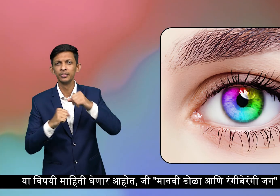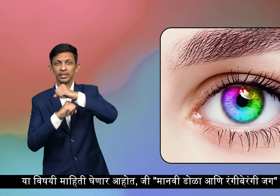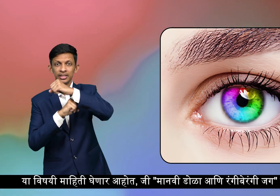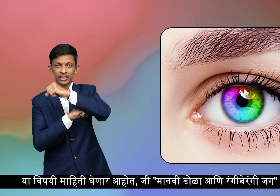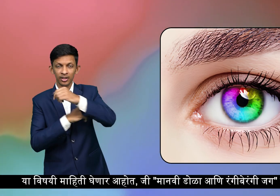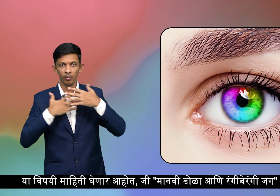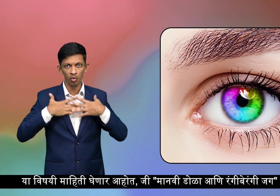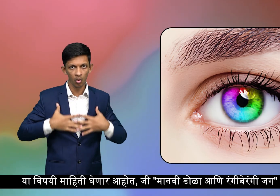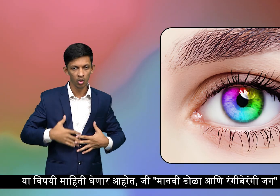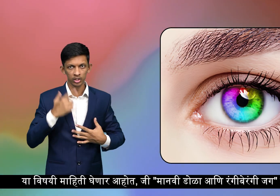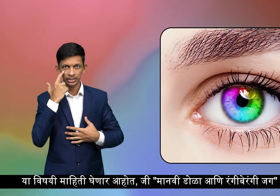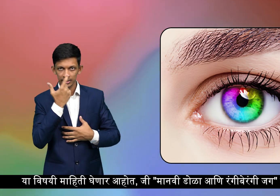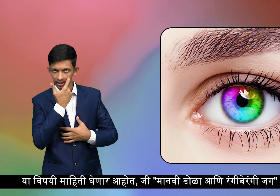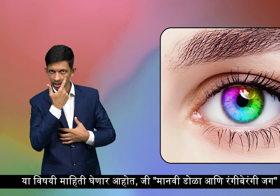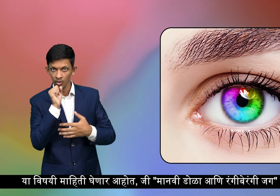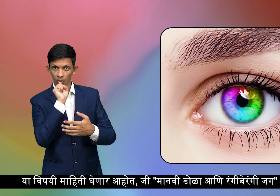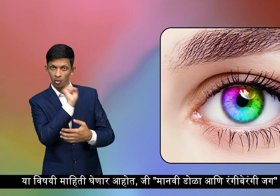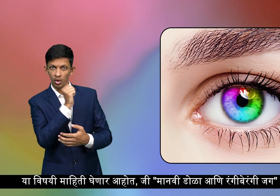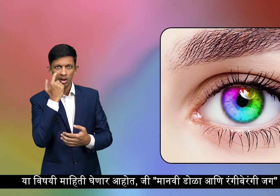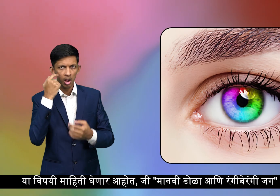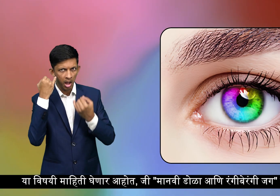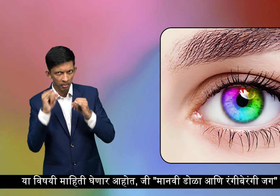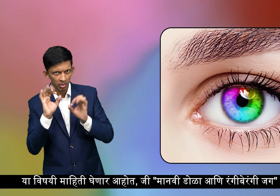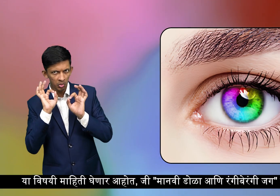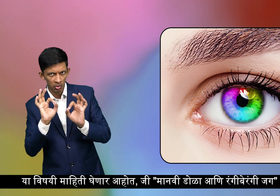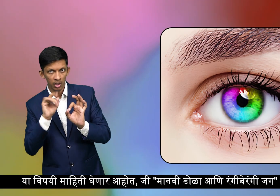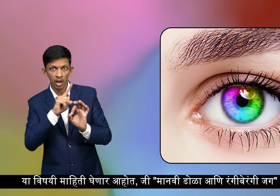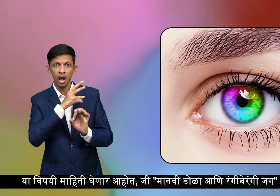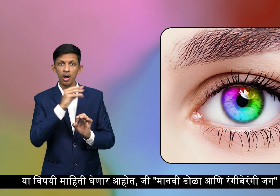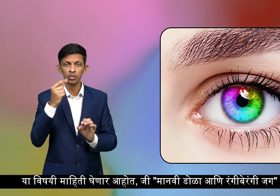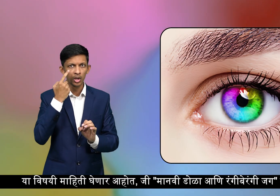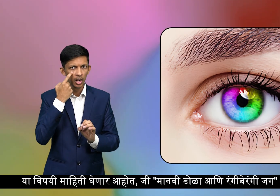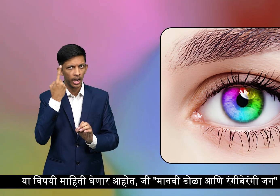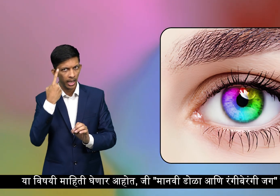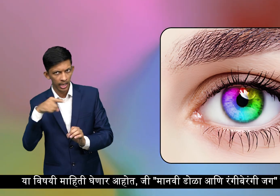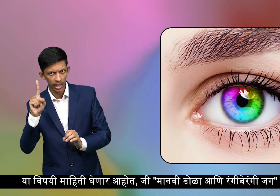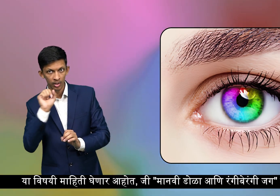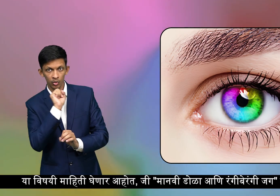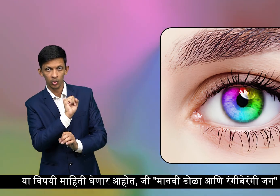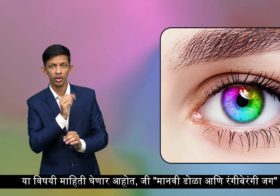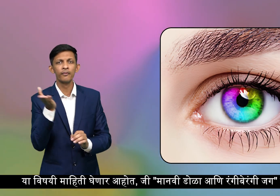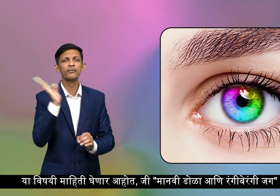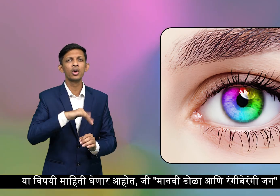याविषयी माहिती घेणार आहोत, जी मानवी डोळा आणि रंगीबेरंगी जग या पाठात समाविष्ट आहे.